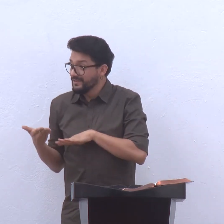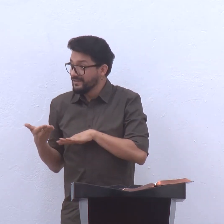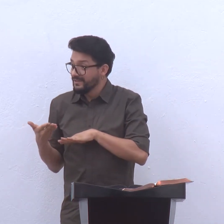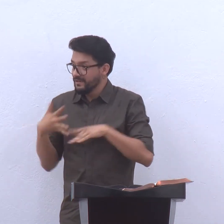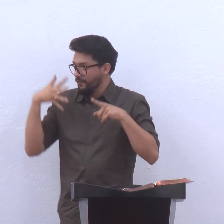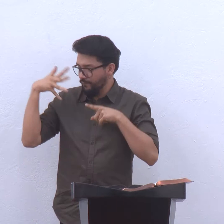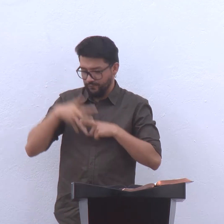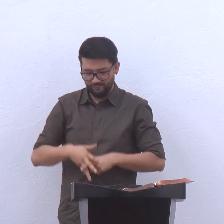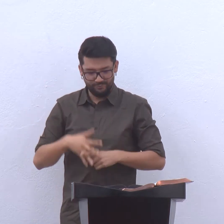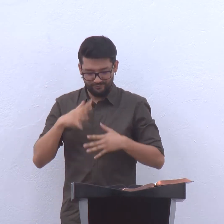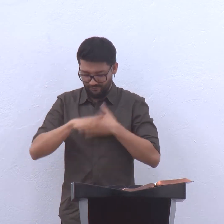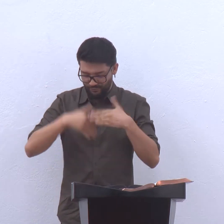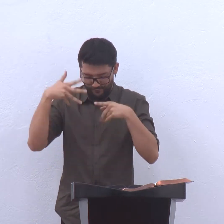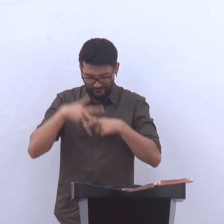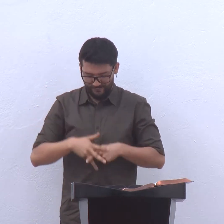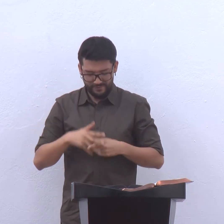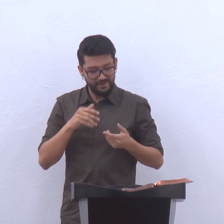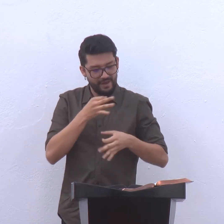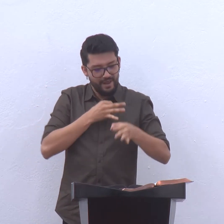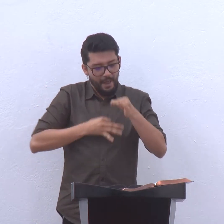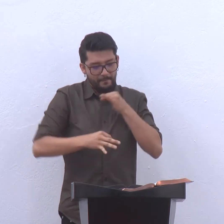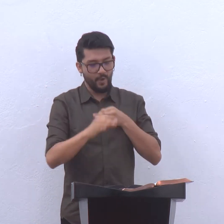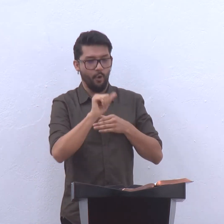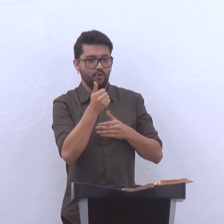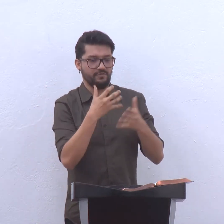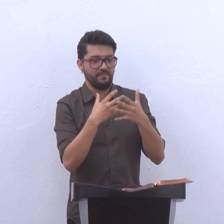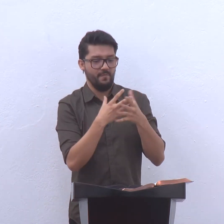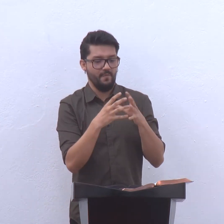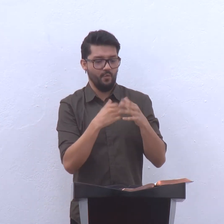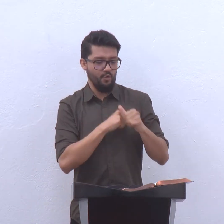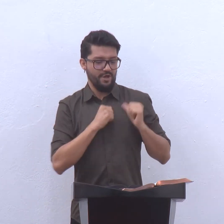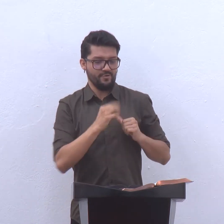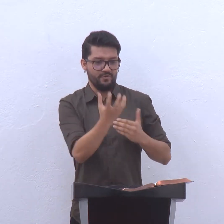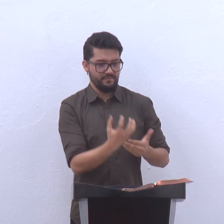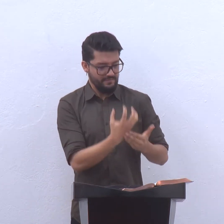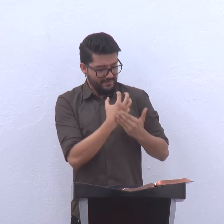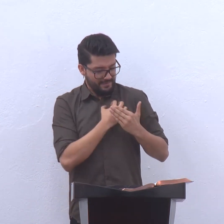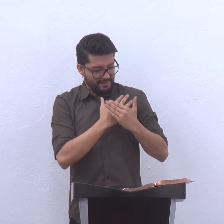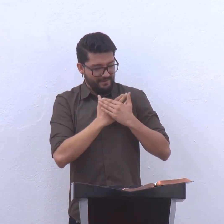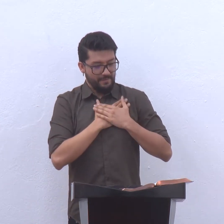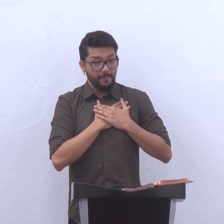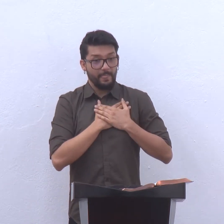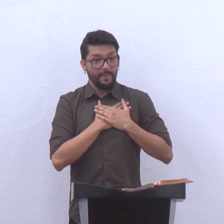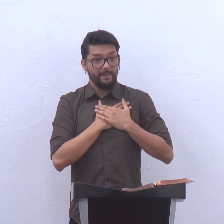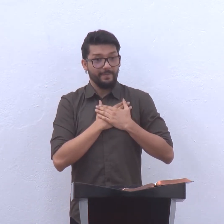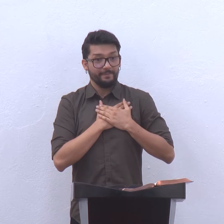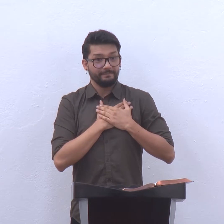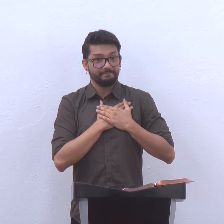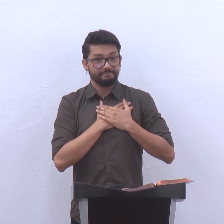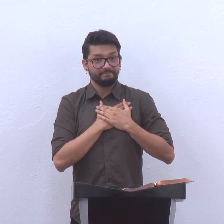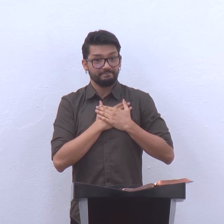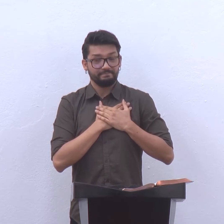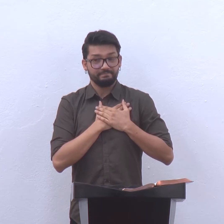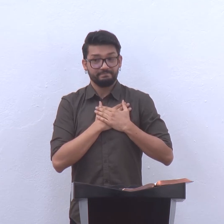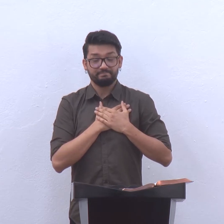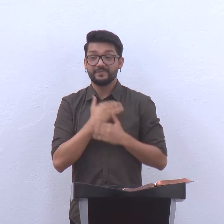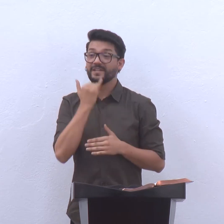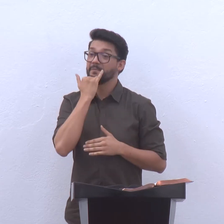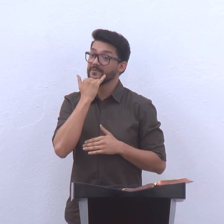bebé falleció. Todo influyó, la bebé falleció, la cirugía se complicó.